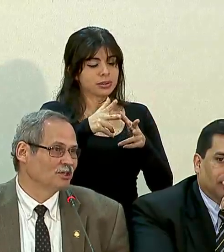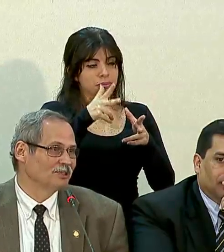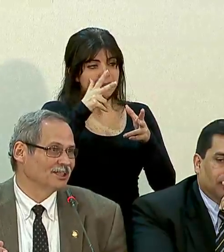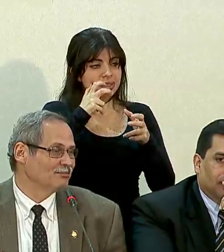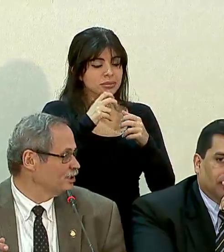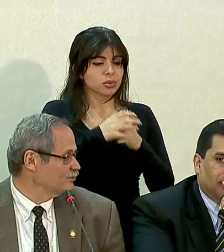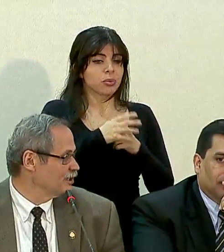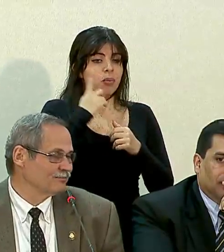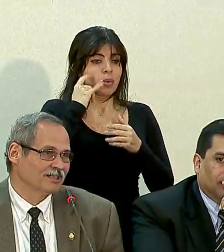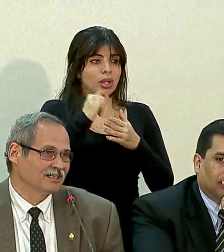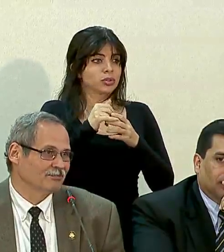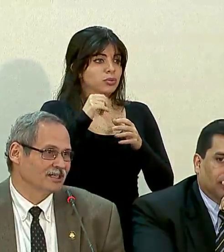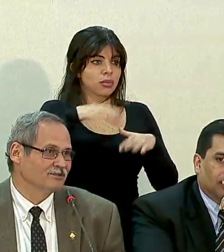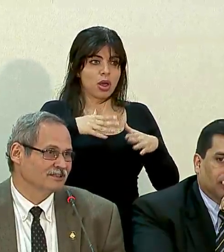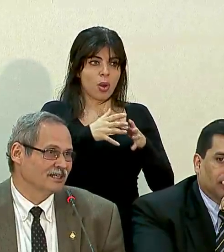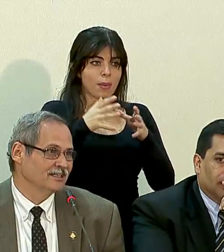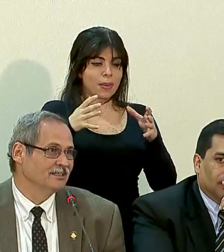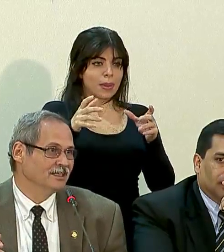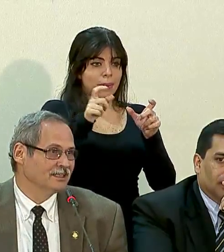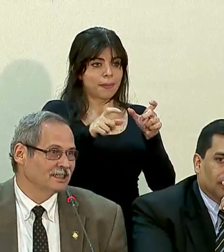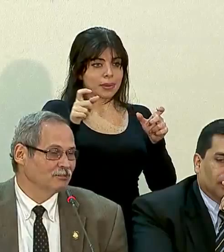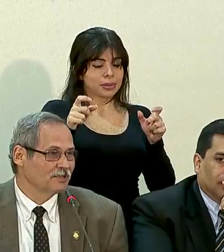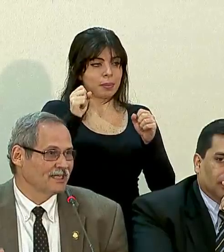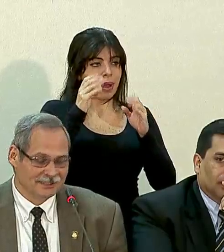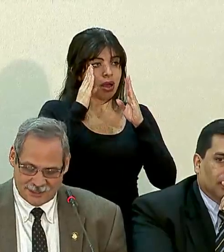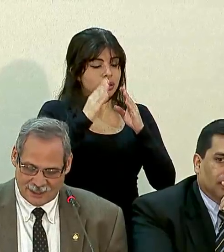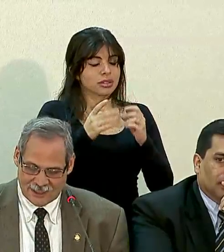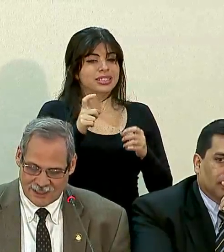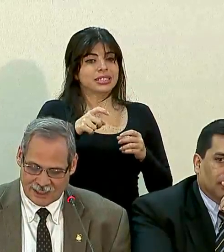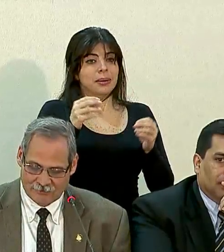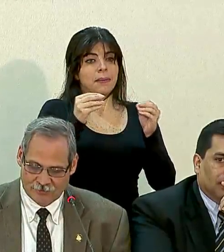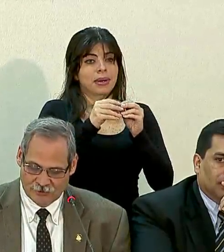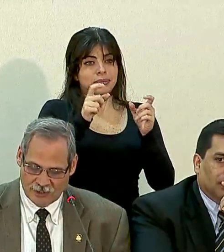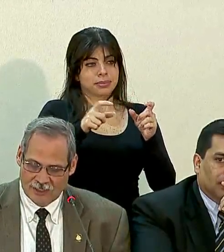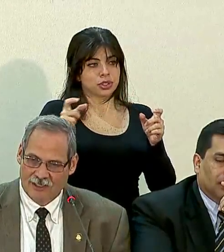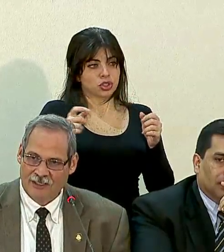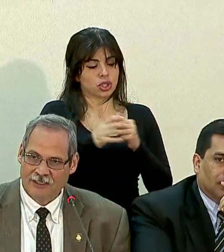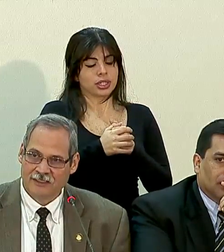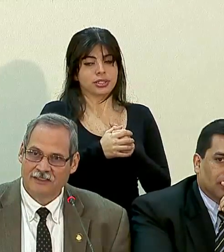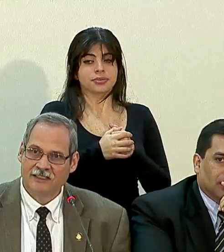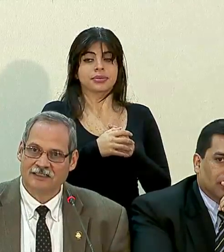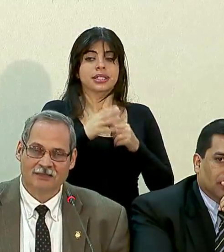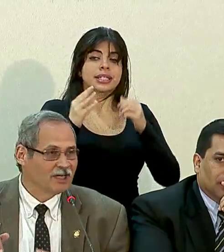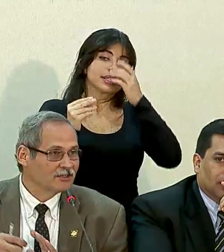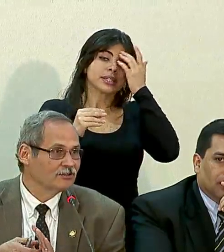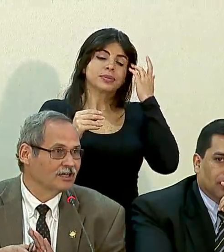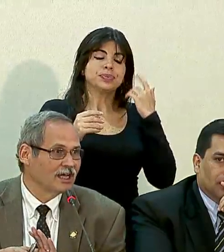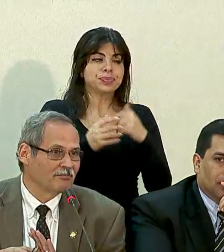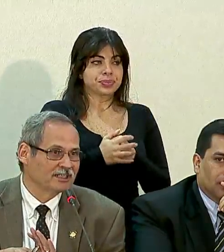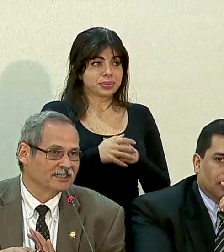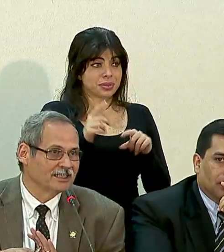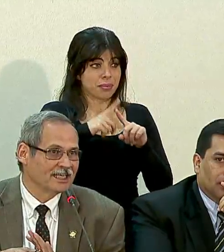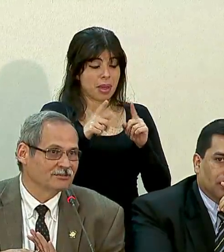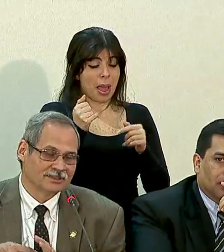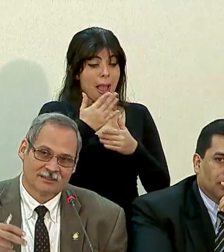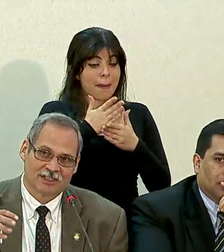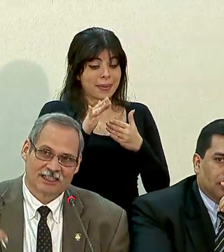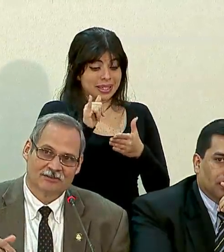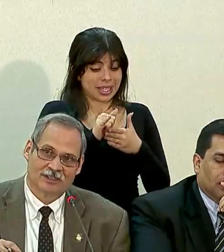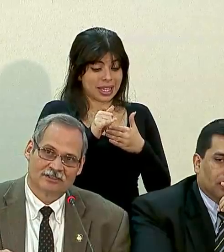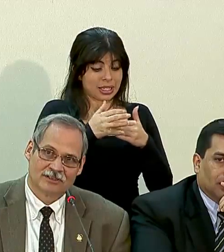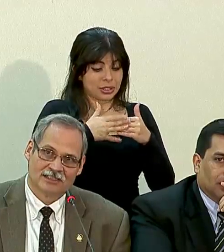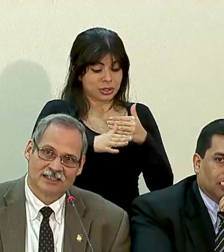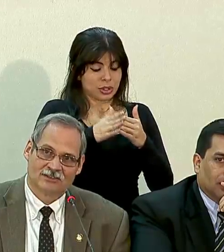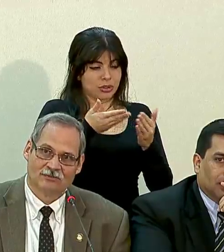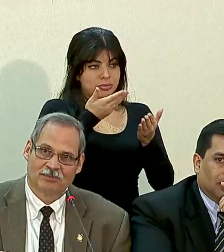pues no hemos aumentado el personal para muestrear, necesitamos más gente ahí en el campo. Sin embargo, a partir de eso se está